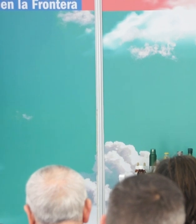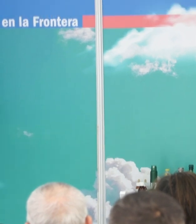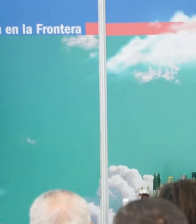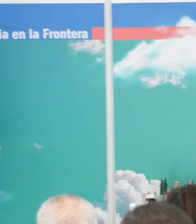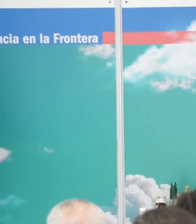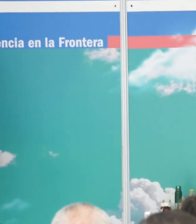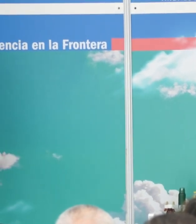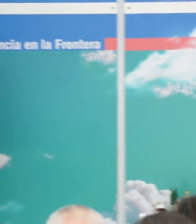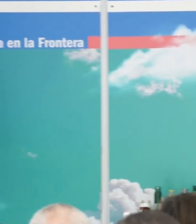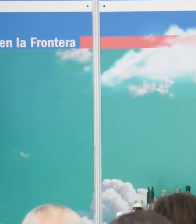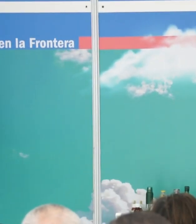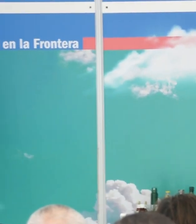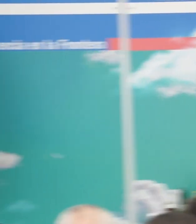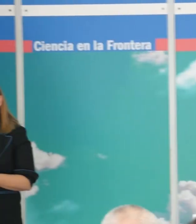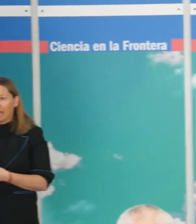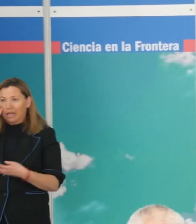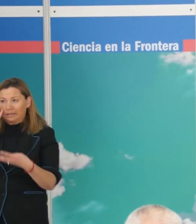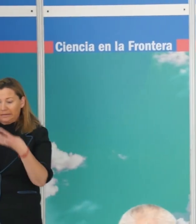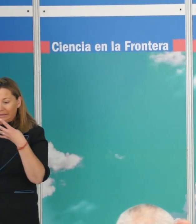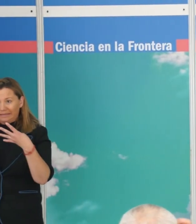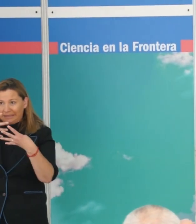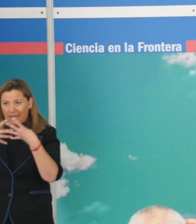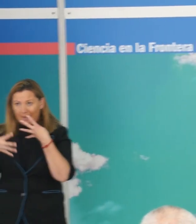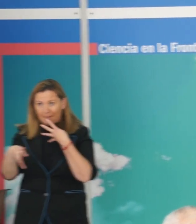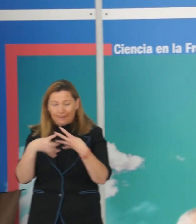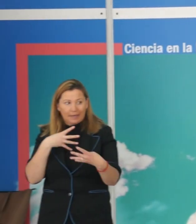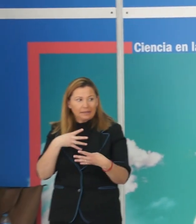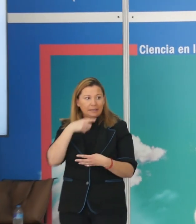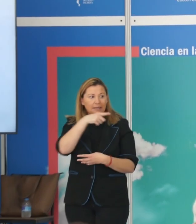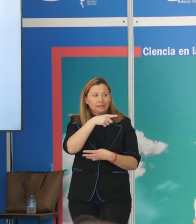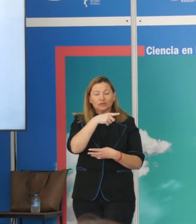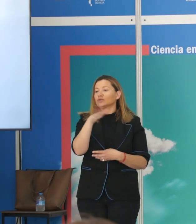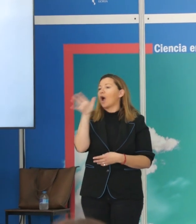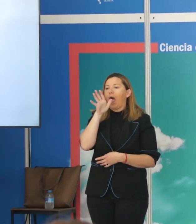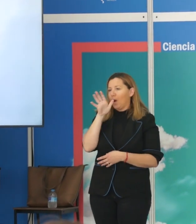unas bolitas transparentes, que esto es agua,